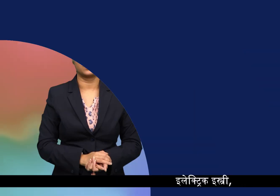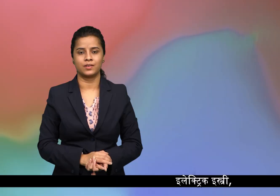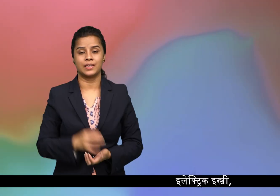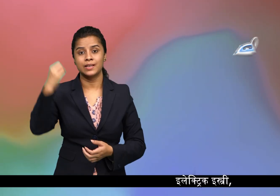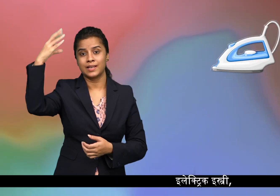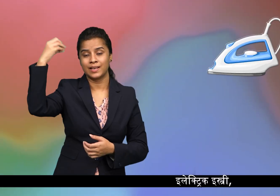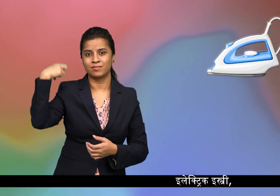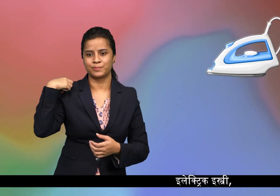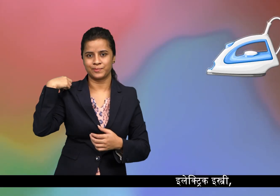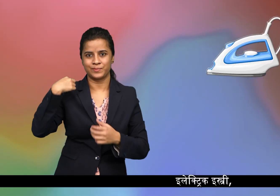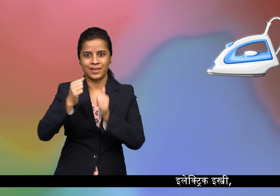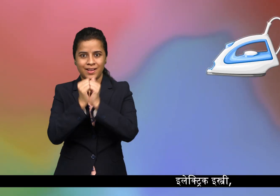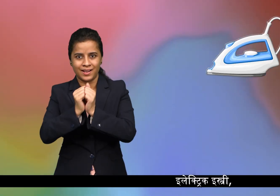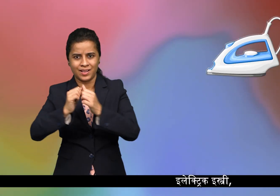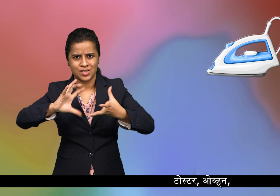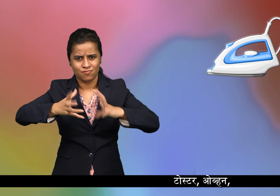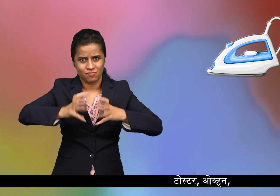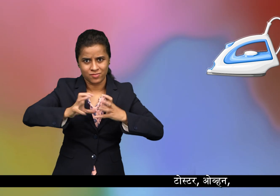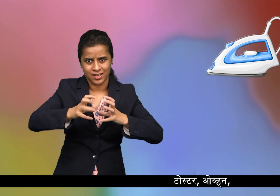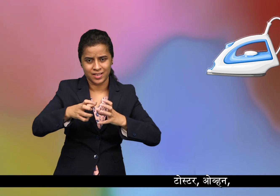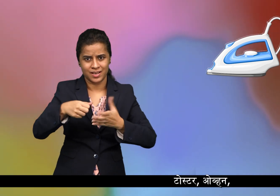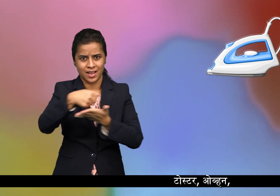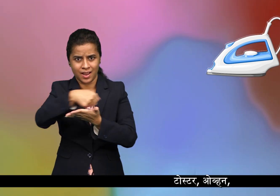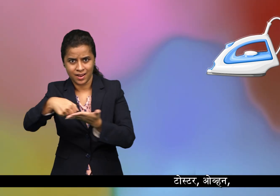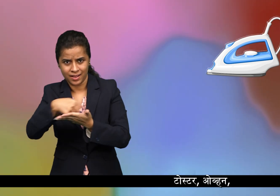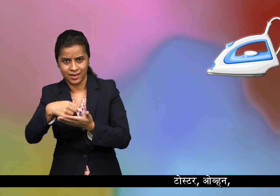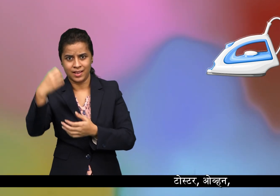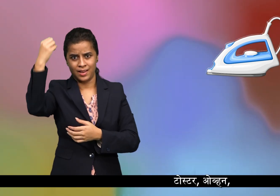इलेक्ट्रिक इस्त्री, टोस्टर, ओव्हन,